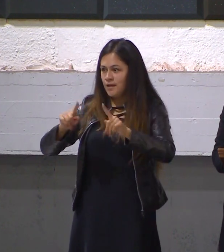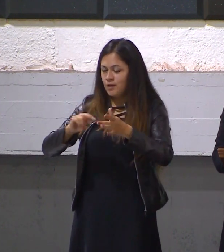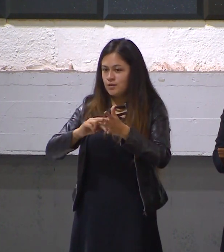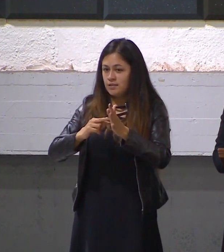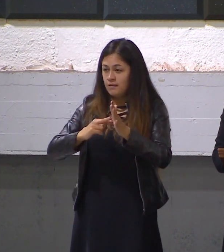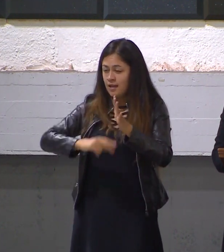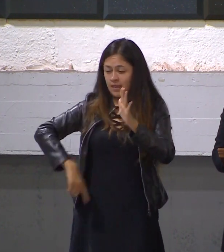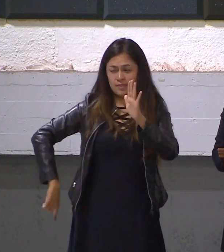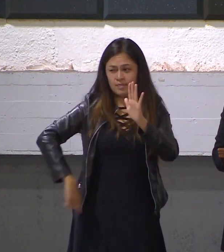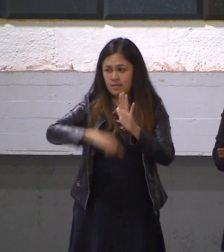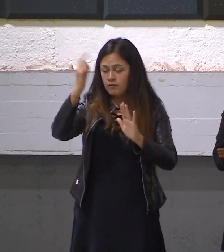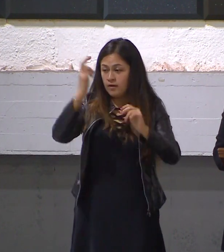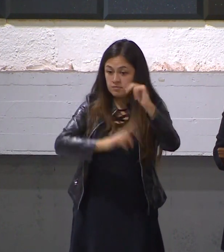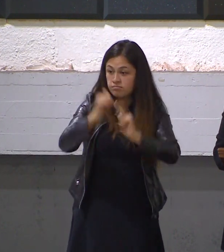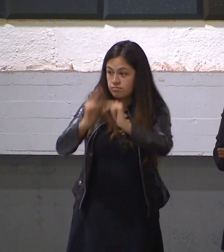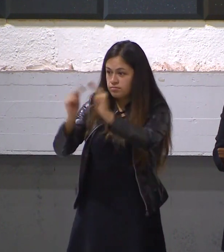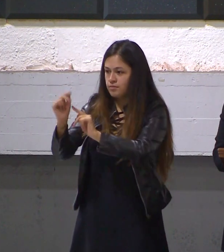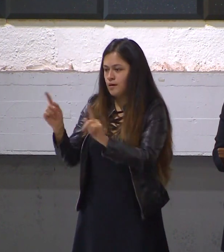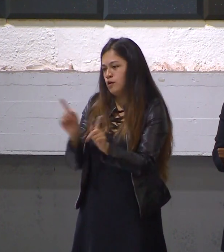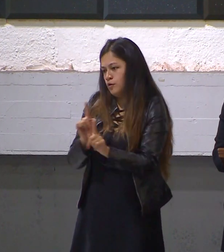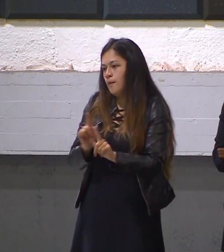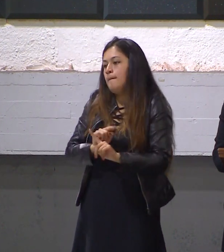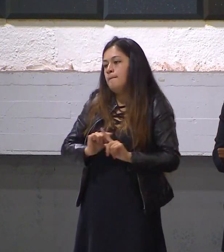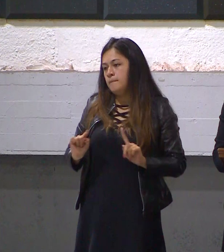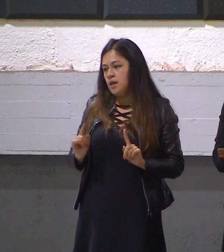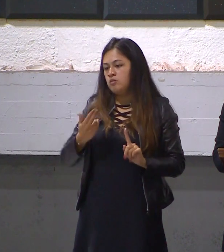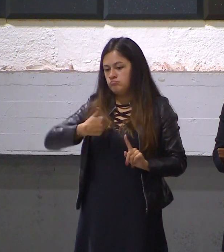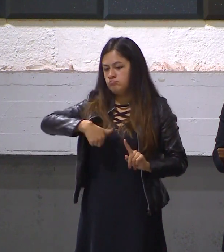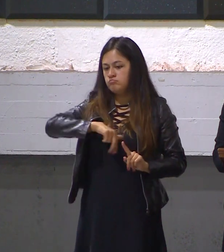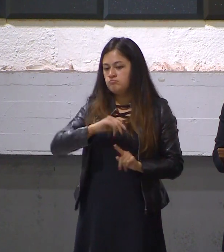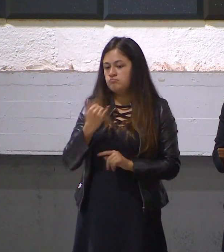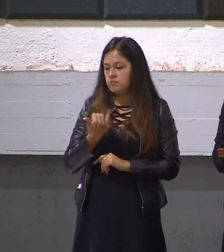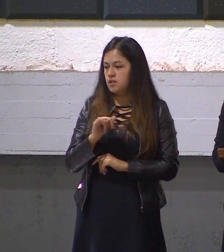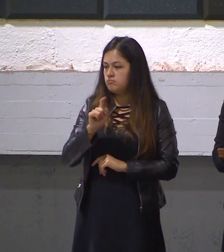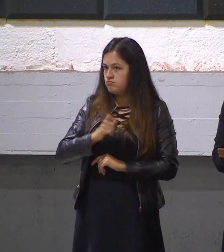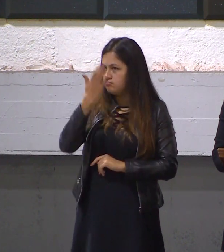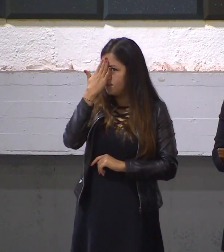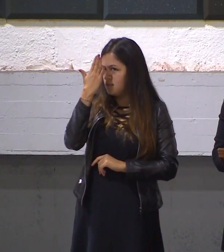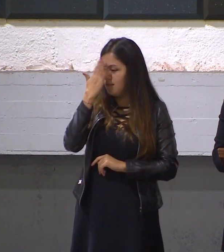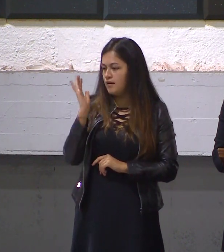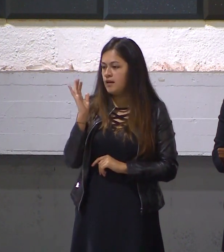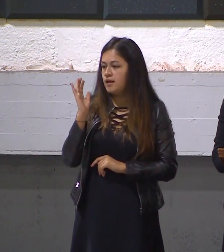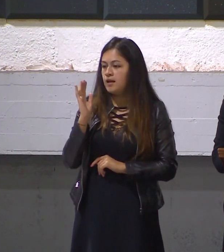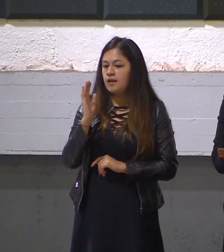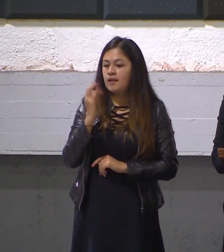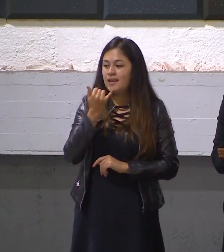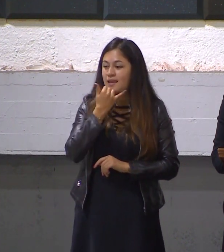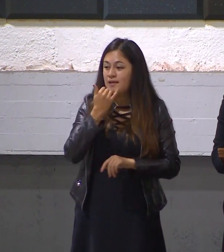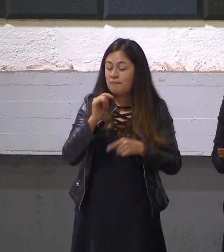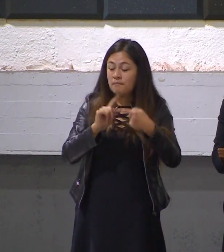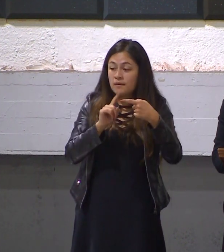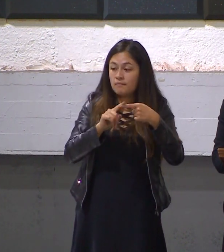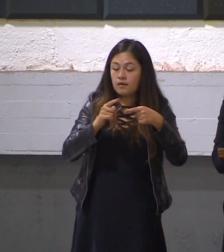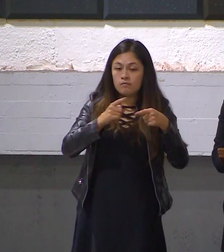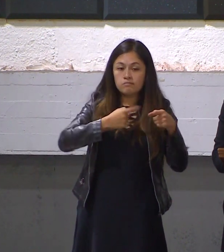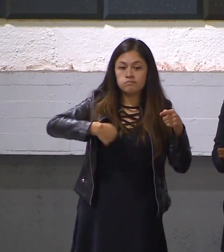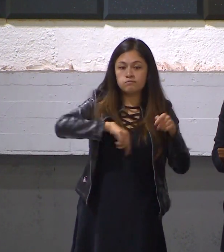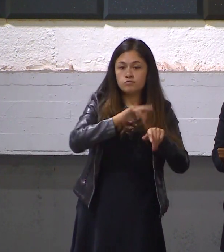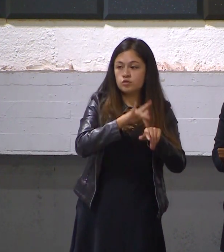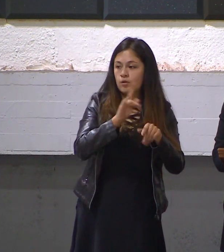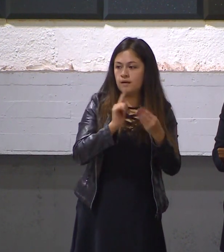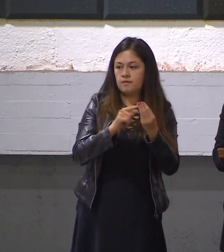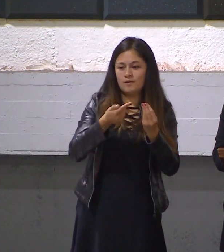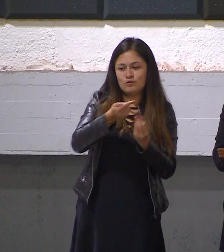manera inmediata pero sí tenemos que tener en cuenta que hay que hacer primero un